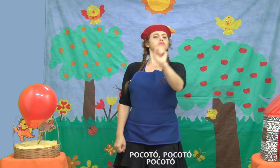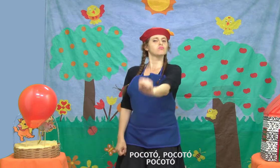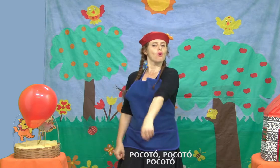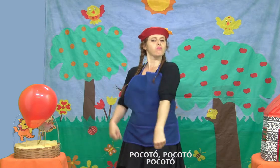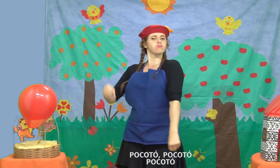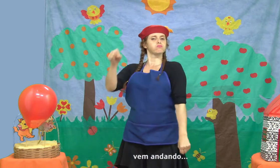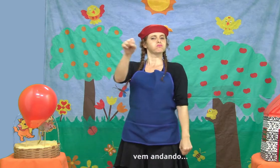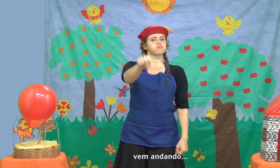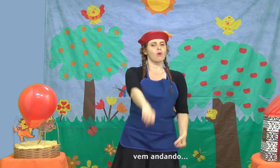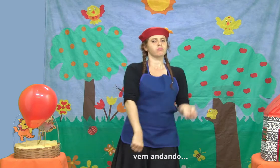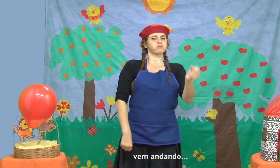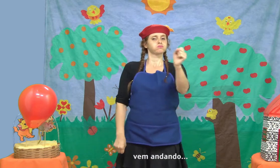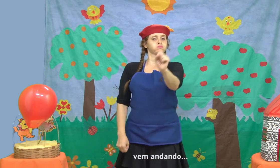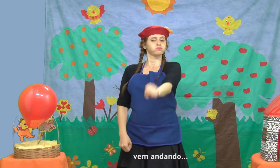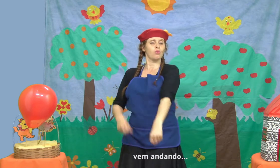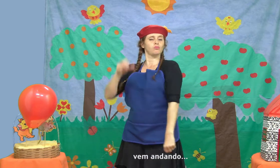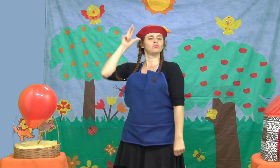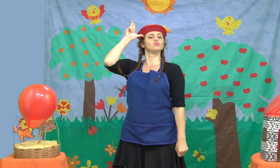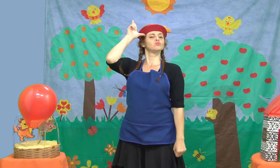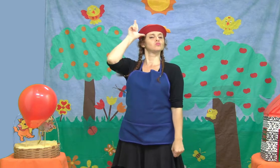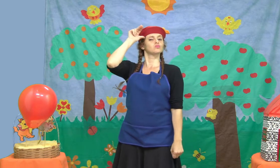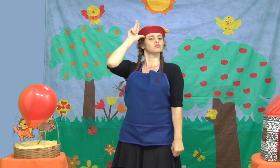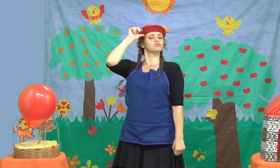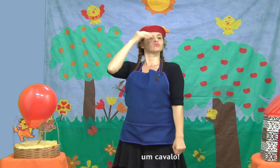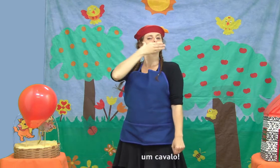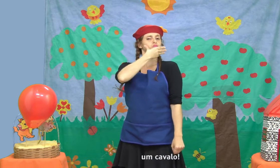ainda andou a cavalo